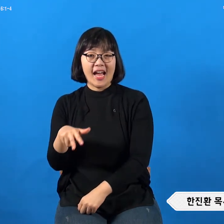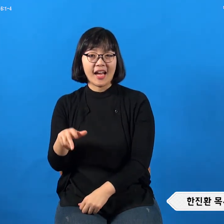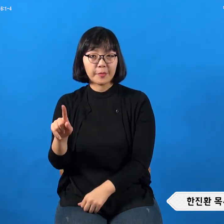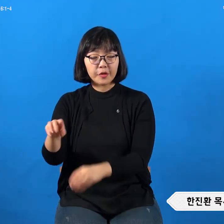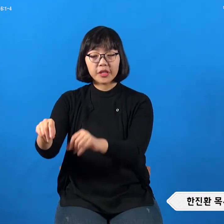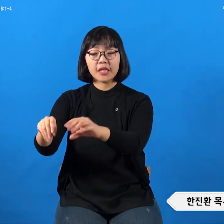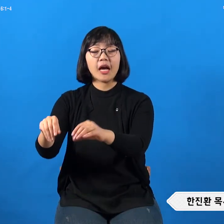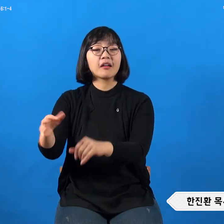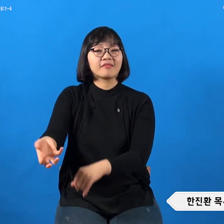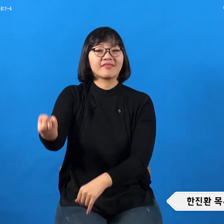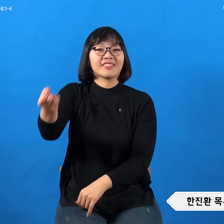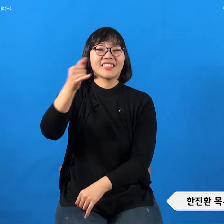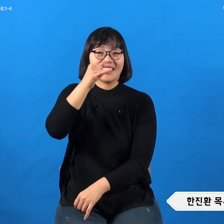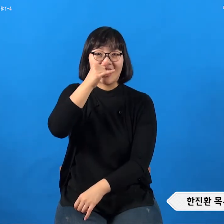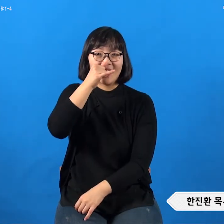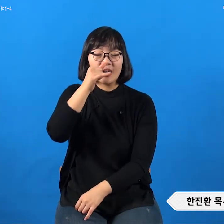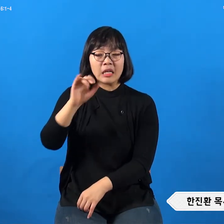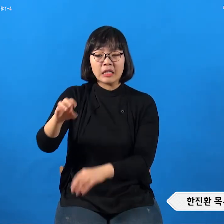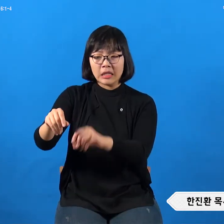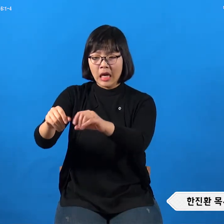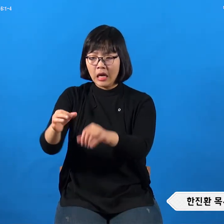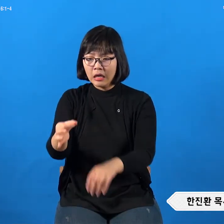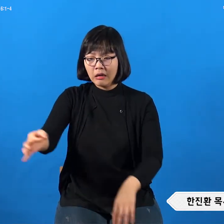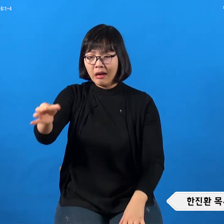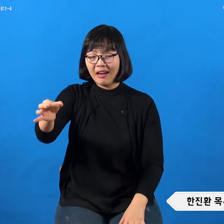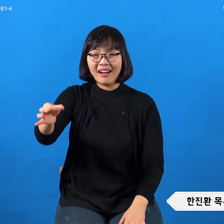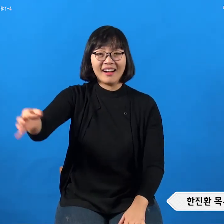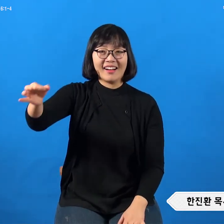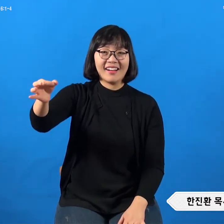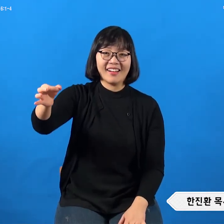땅이 있는데 이제 땅값이 자꾸 오르고